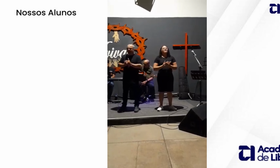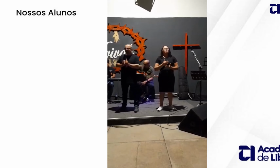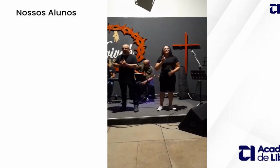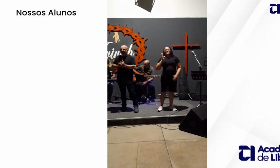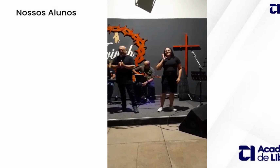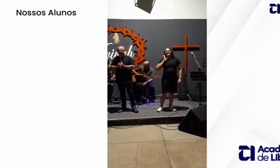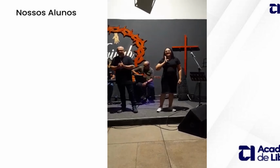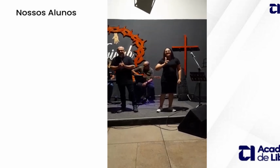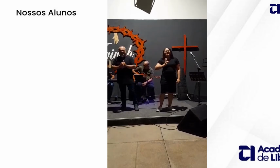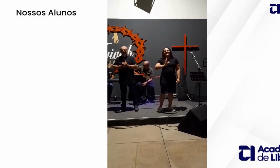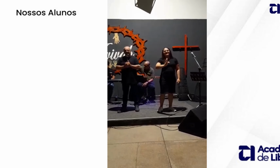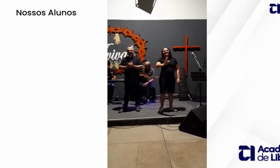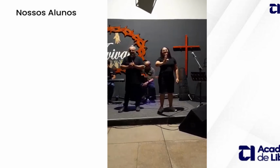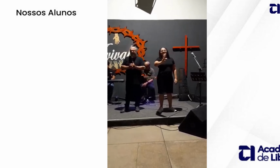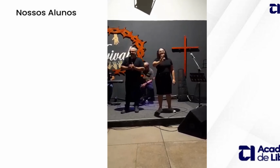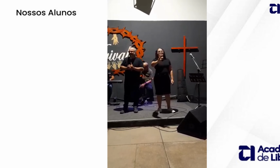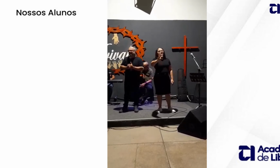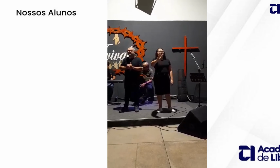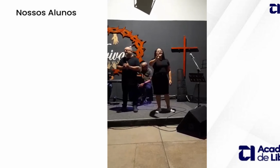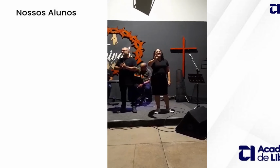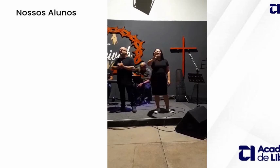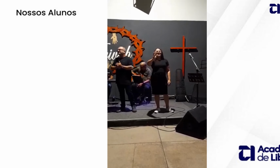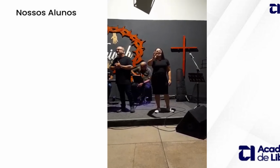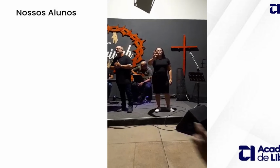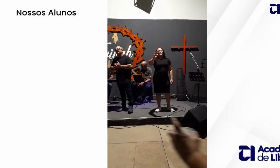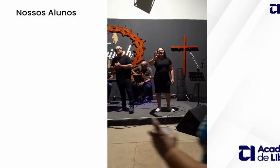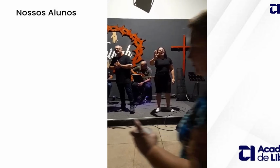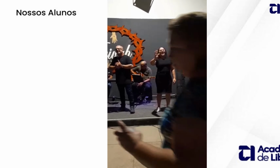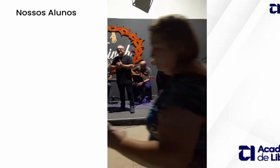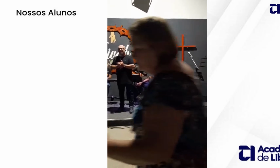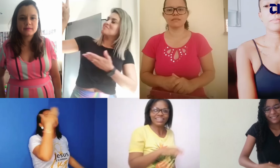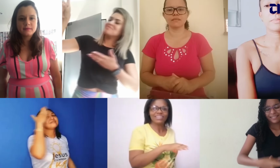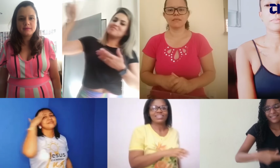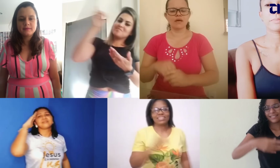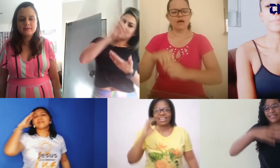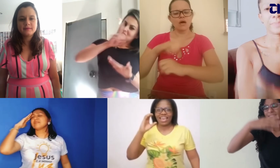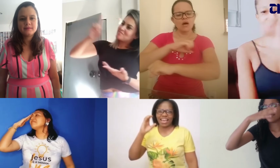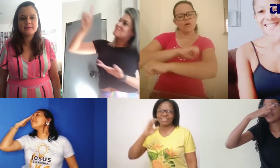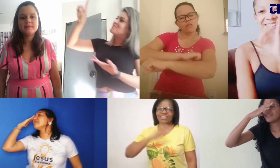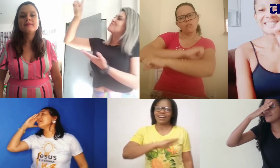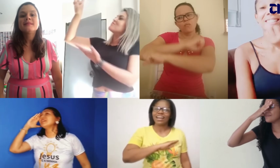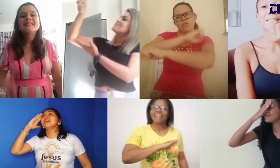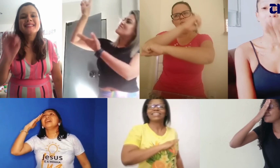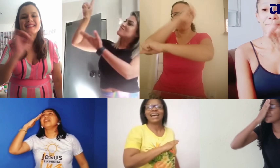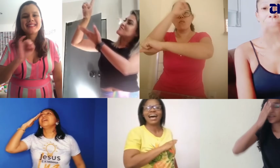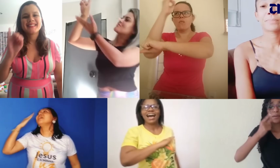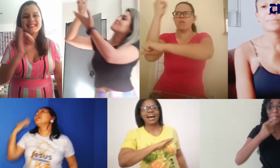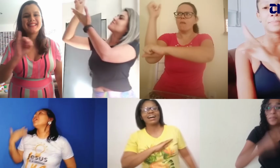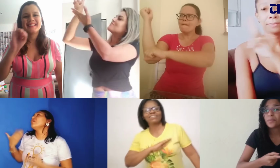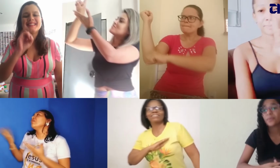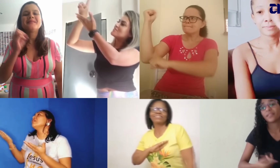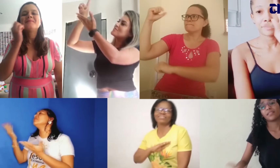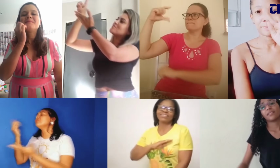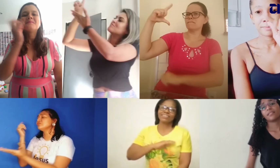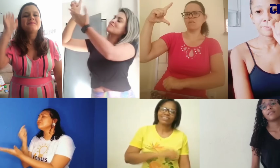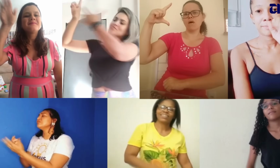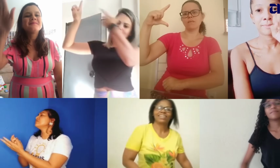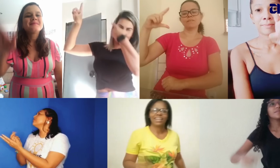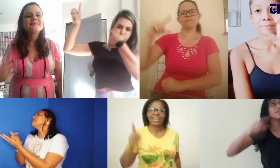aprendendo libras para usar na igreja, para evangelizar, para sinalizar aí no púlpito, nas igrejas, no altar.